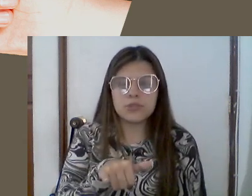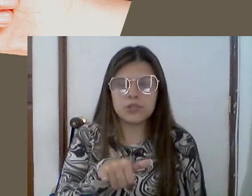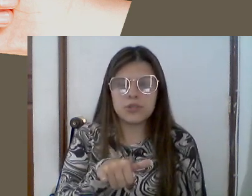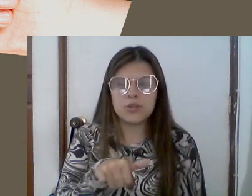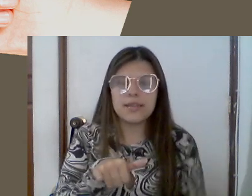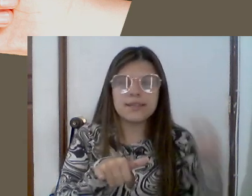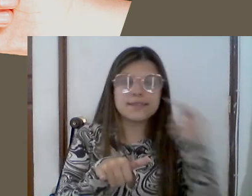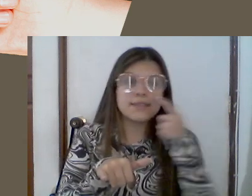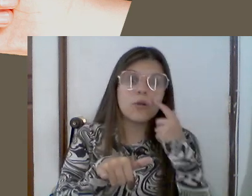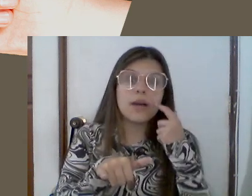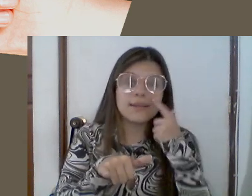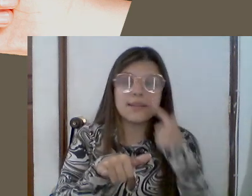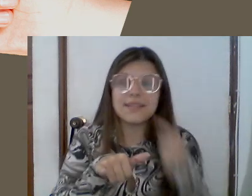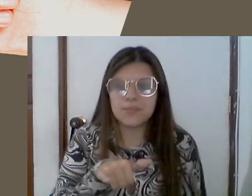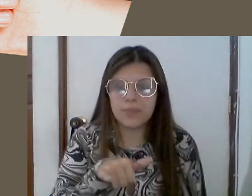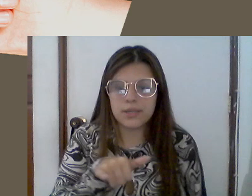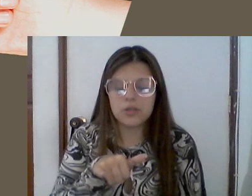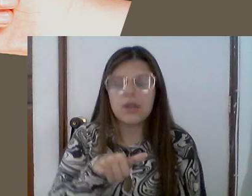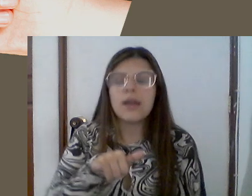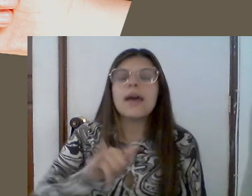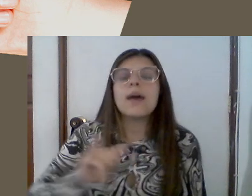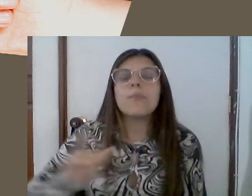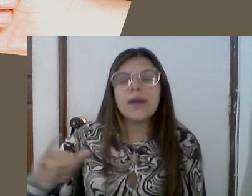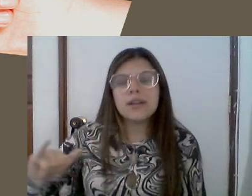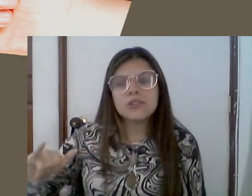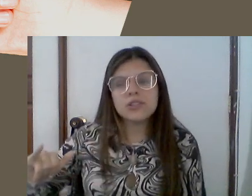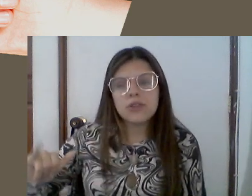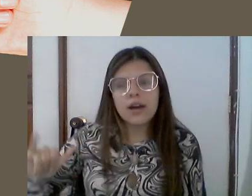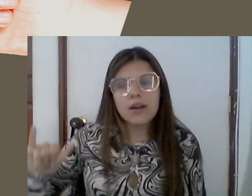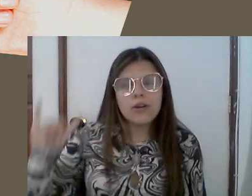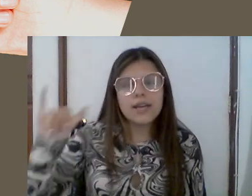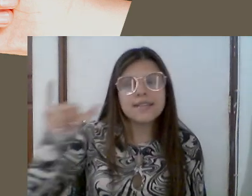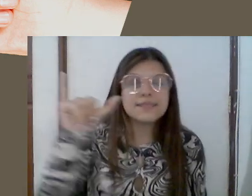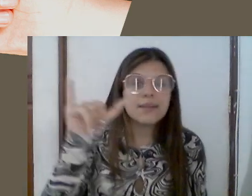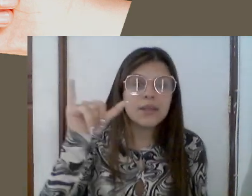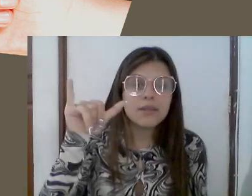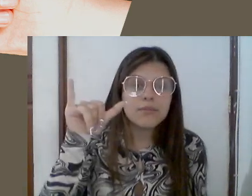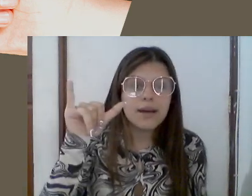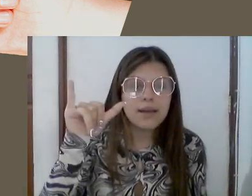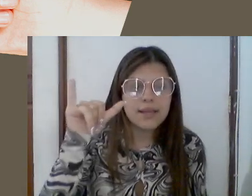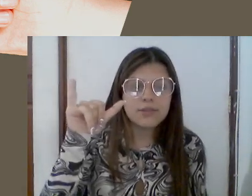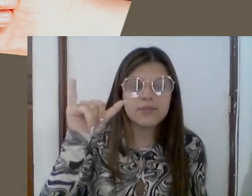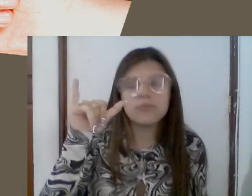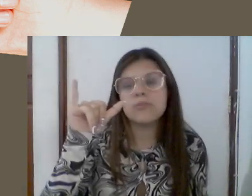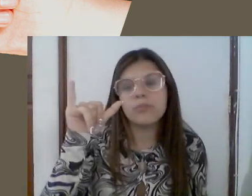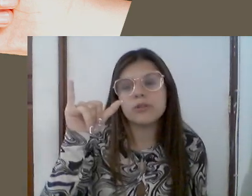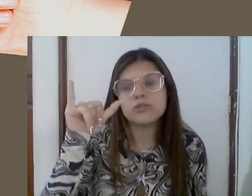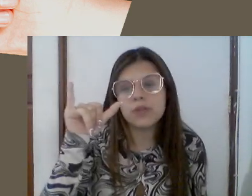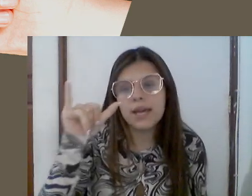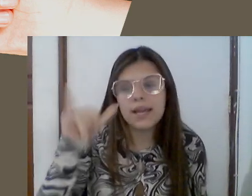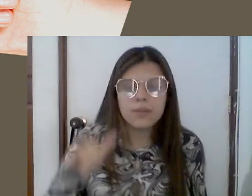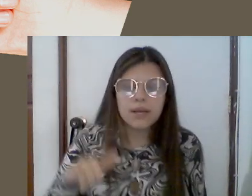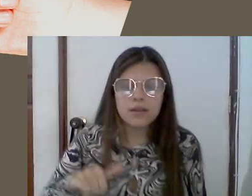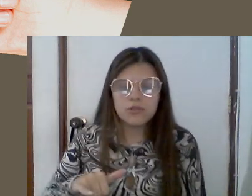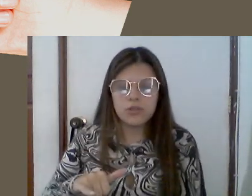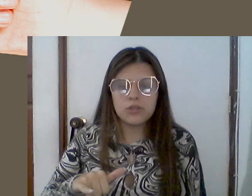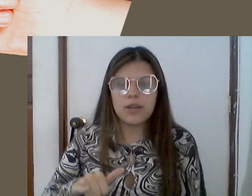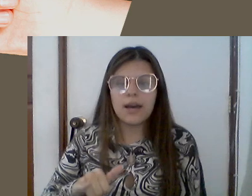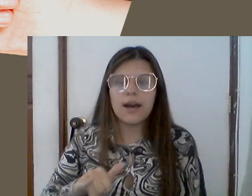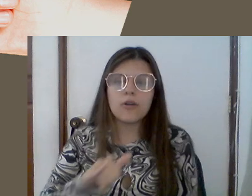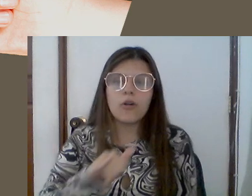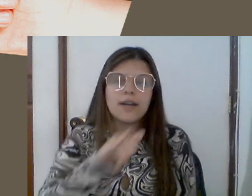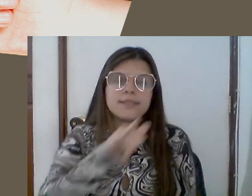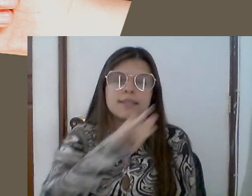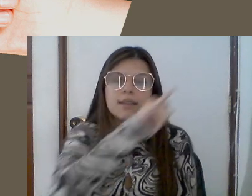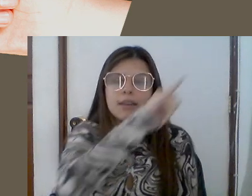esta posición, en este lugar del espacio. Pero si yo hago esta misma postura de la mano, si yo